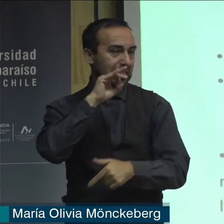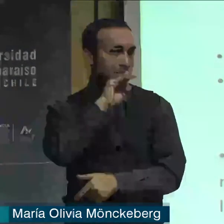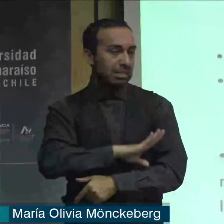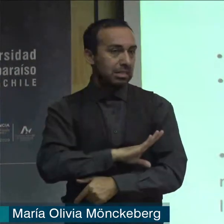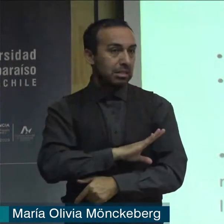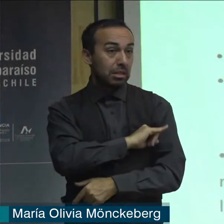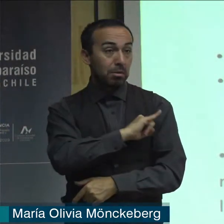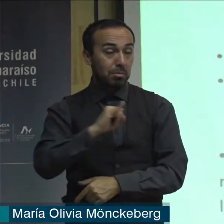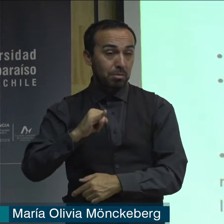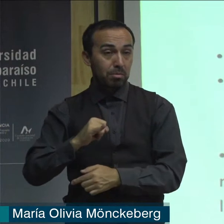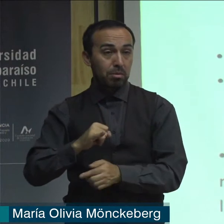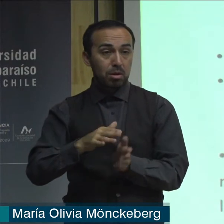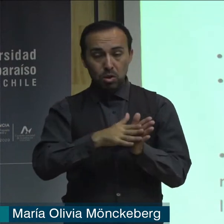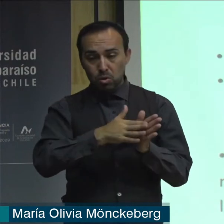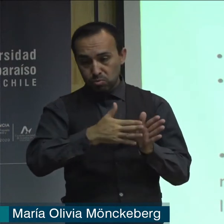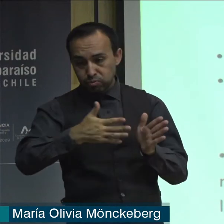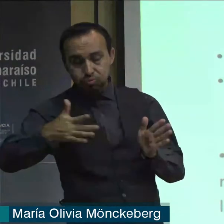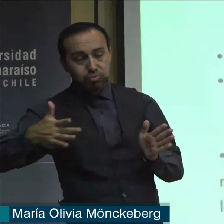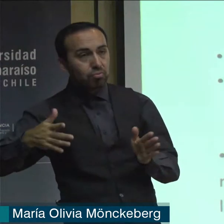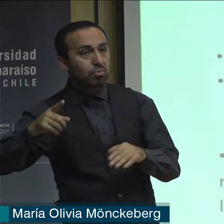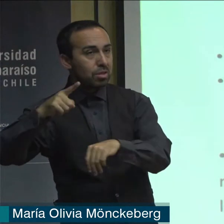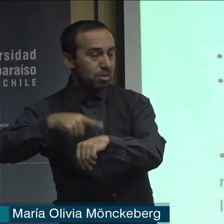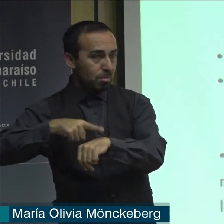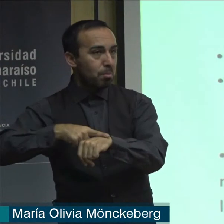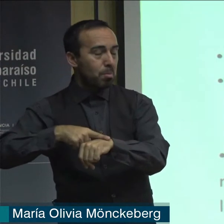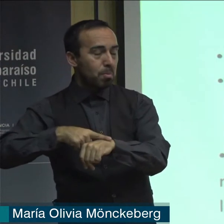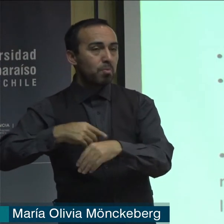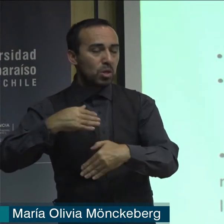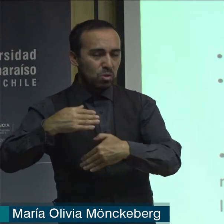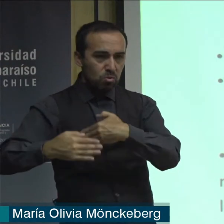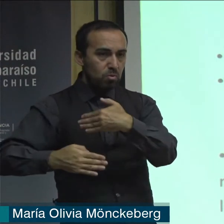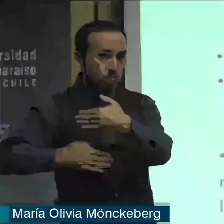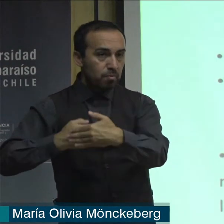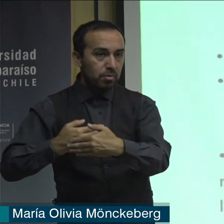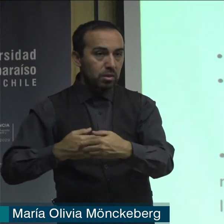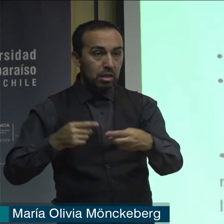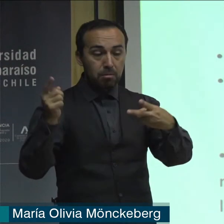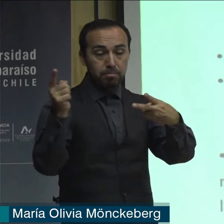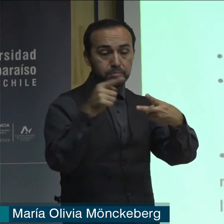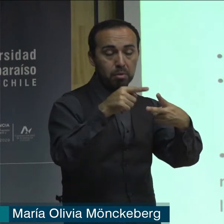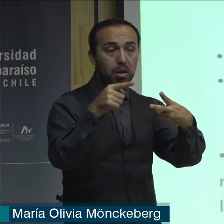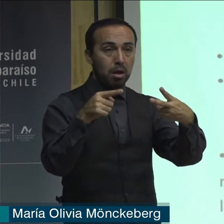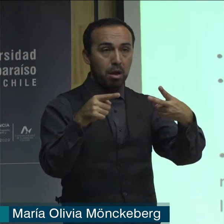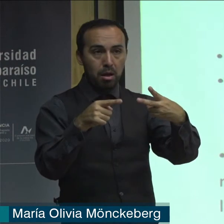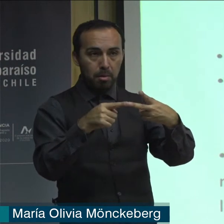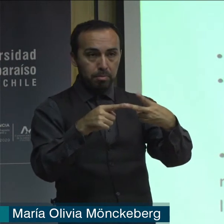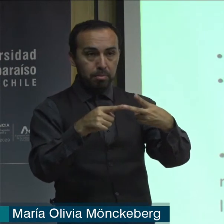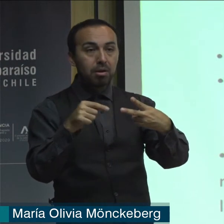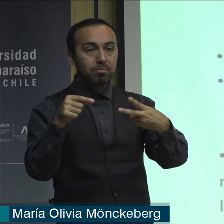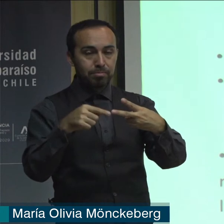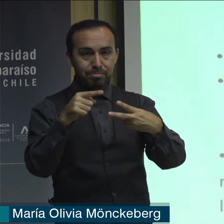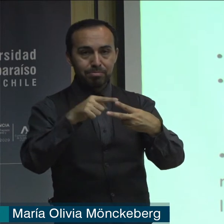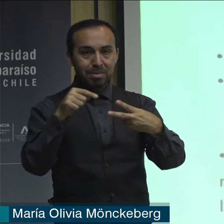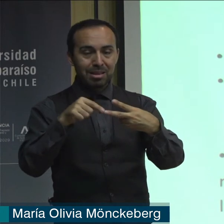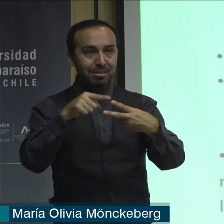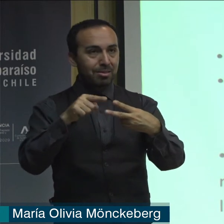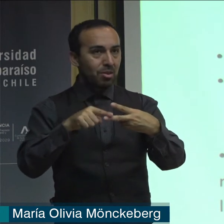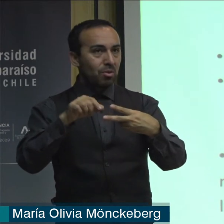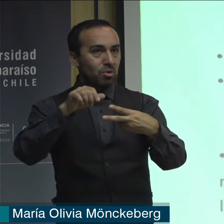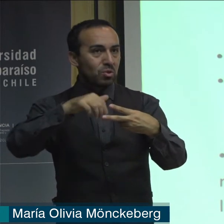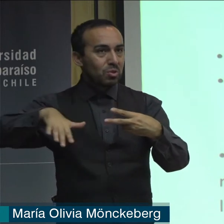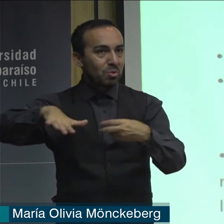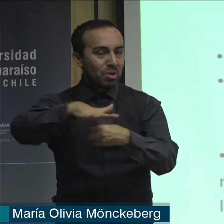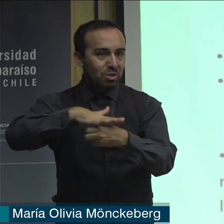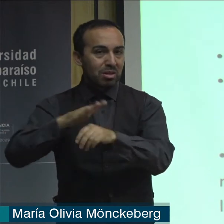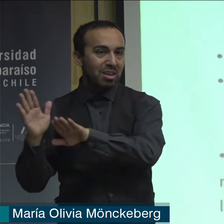en que estaba haciendo y estas dos vertientes respaldadas por la fuerza militar o con el peso de